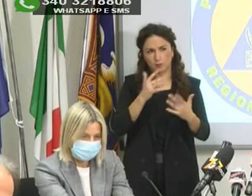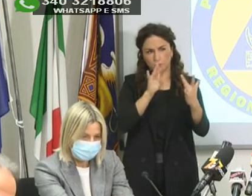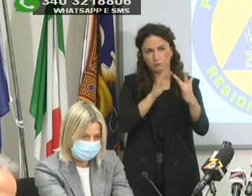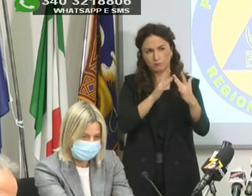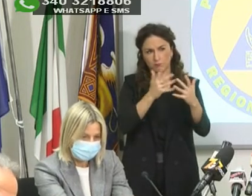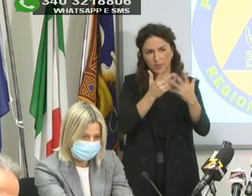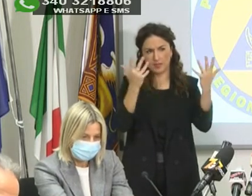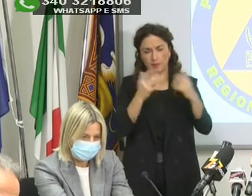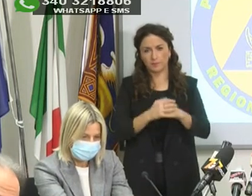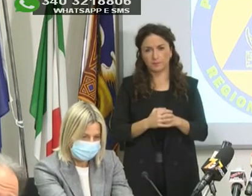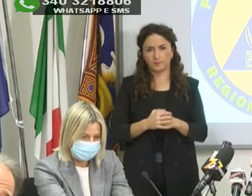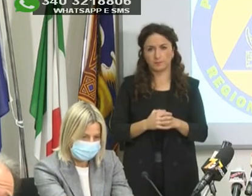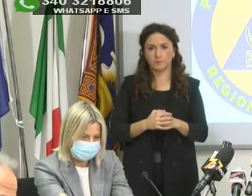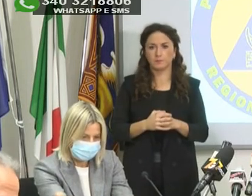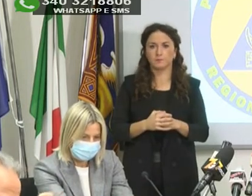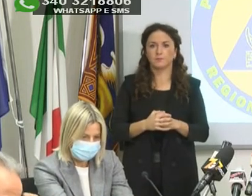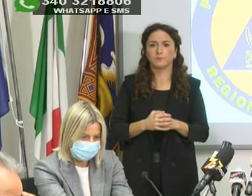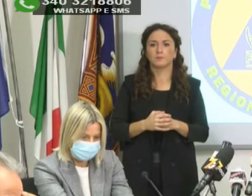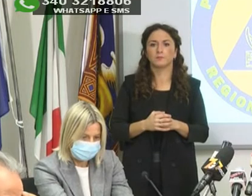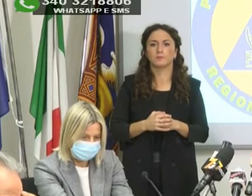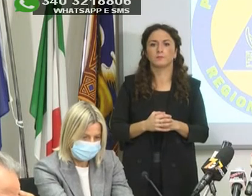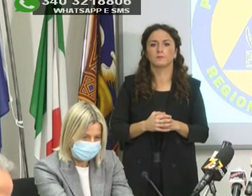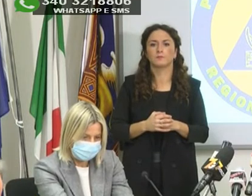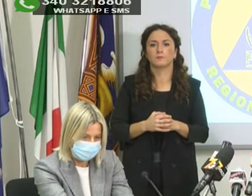tutto. Chiude la Nicolussi.